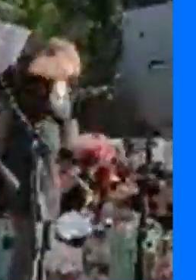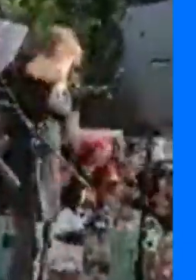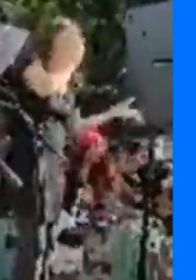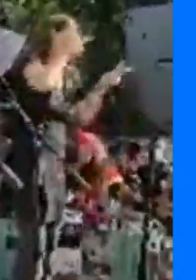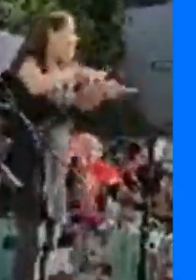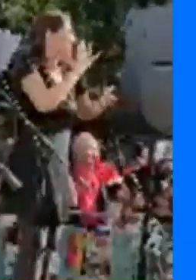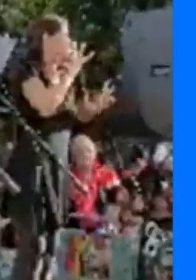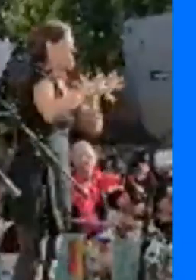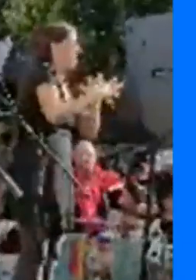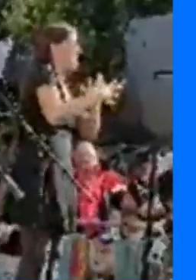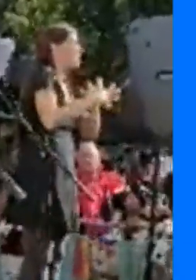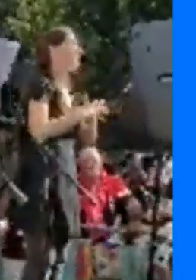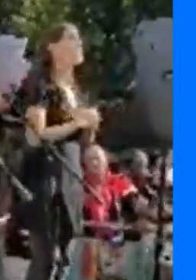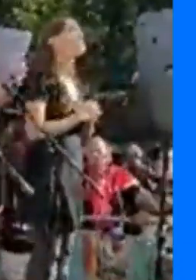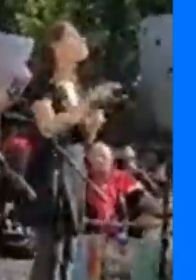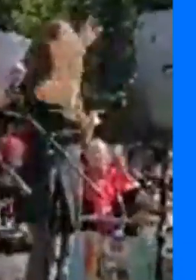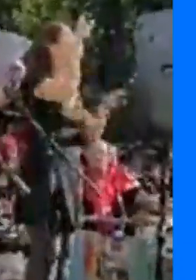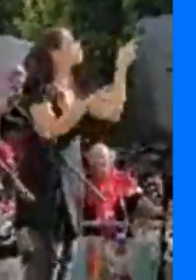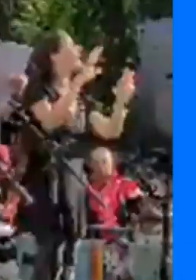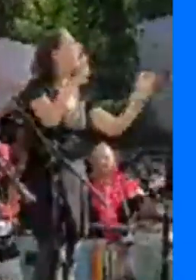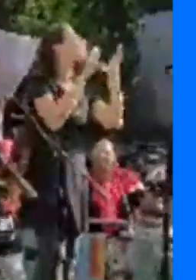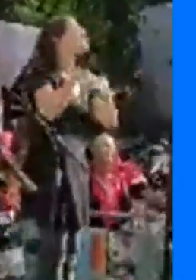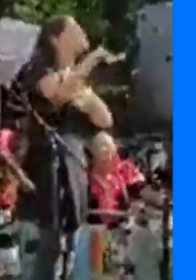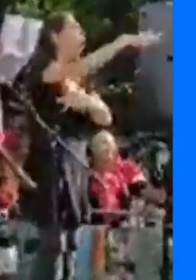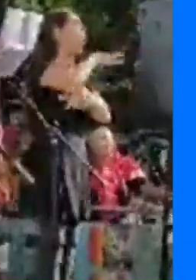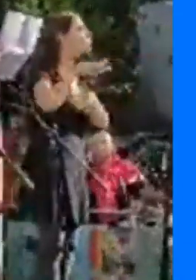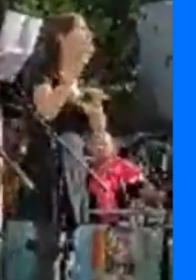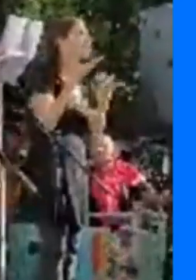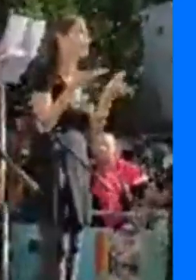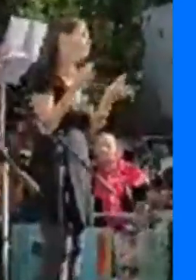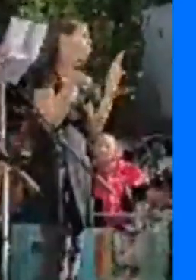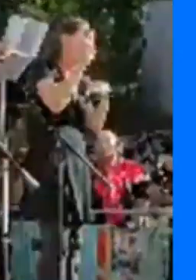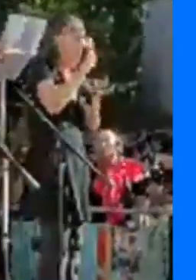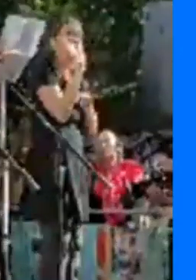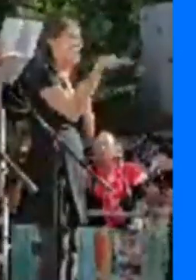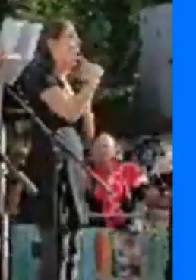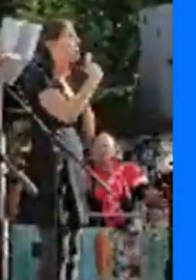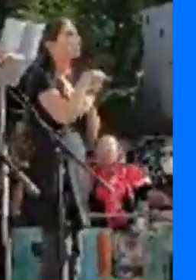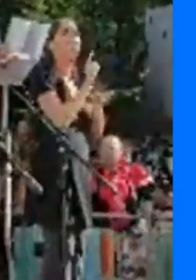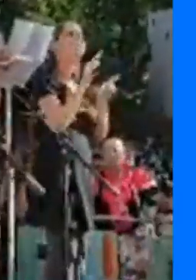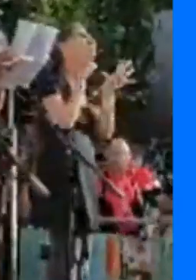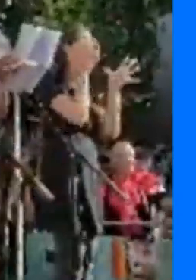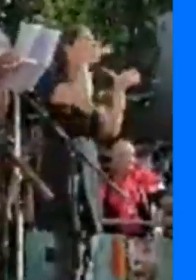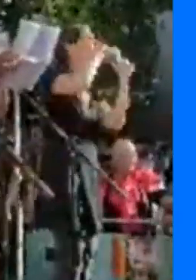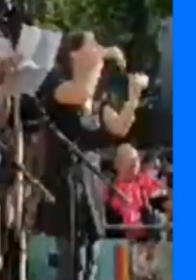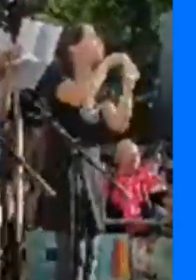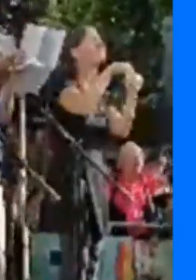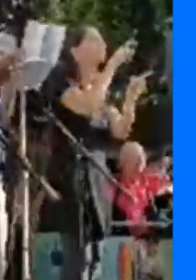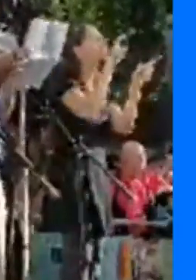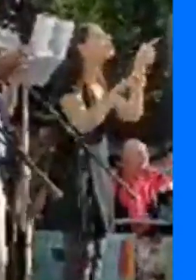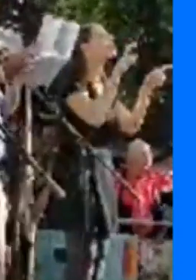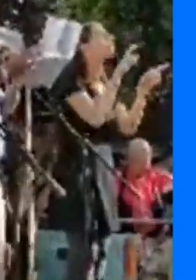ומסתמה. כלי התקשורת, רובם ככולם מילאו את שורותיהם